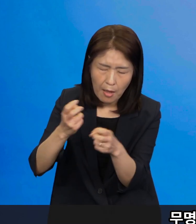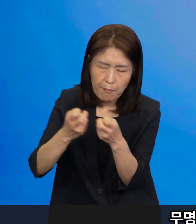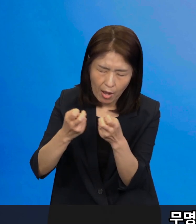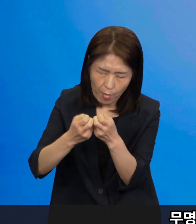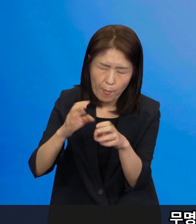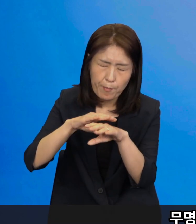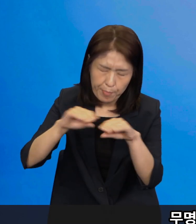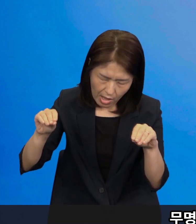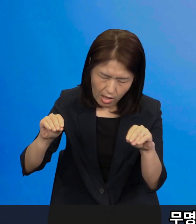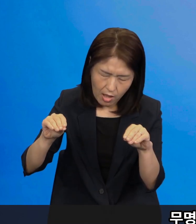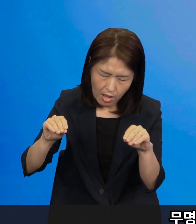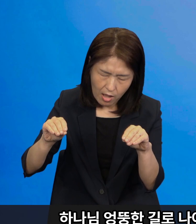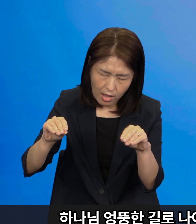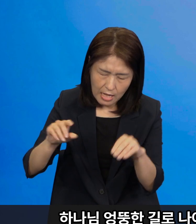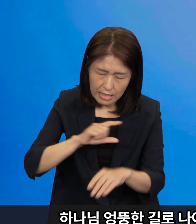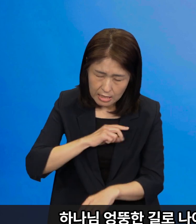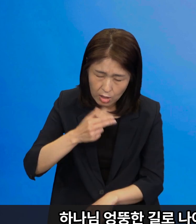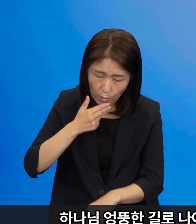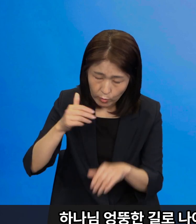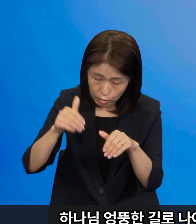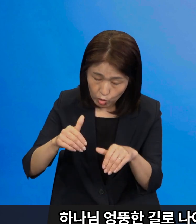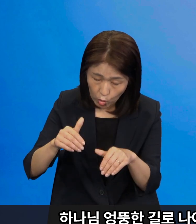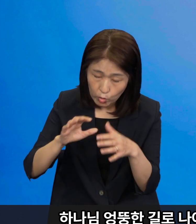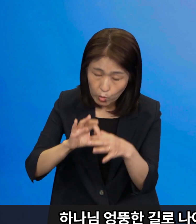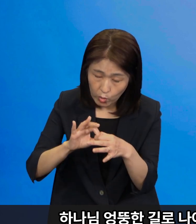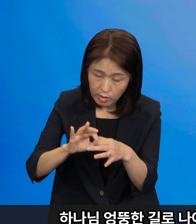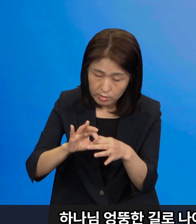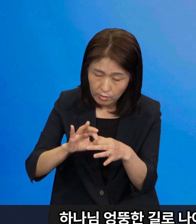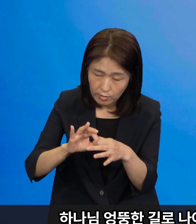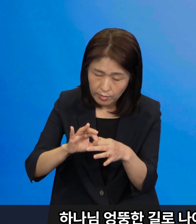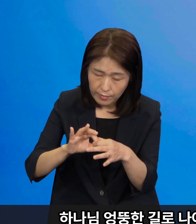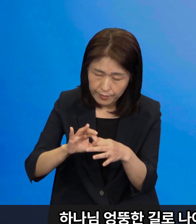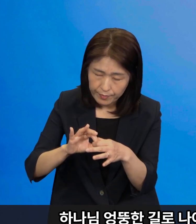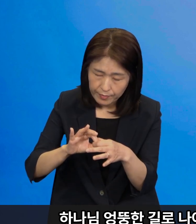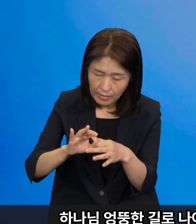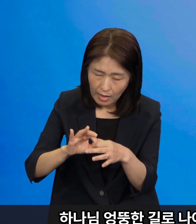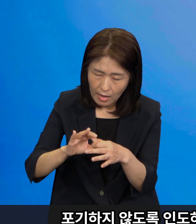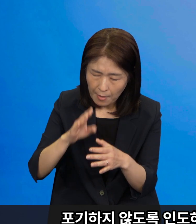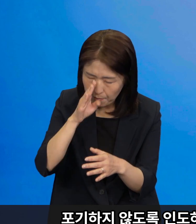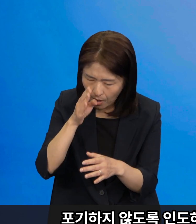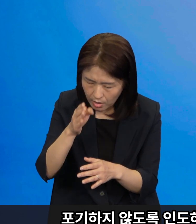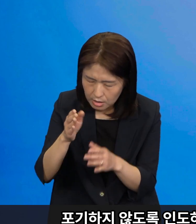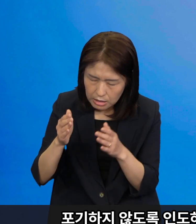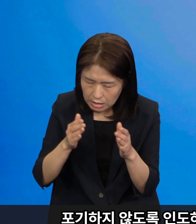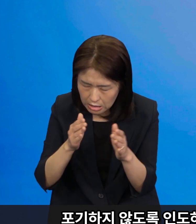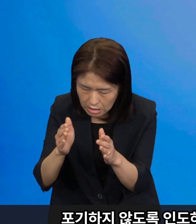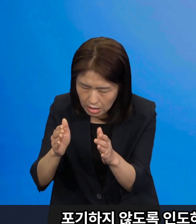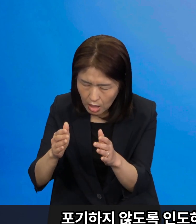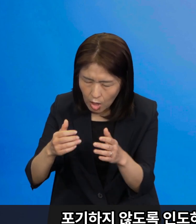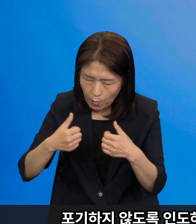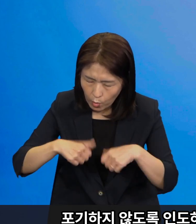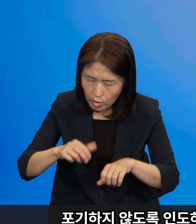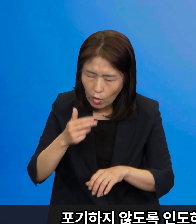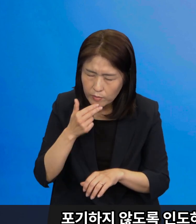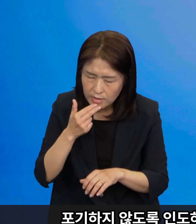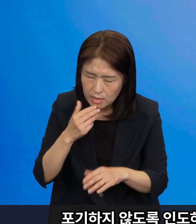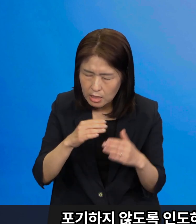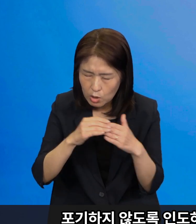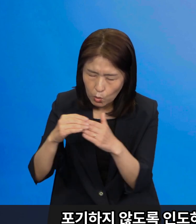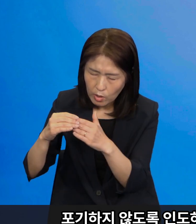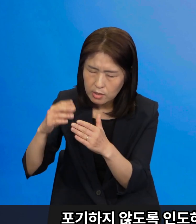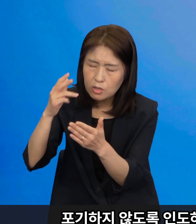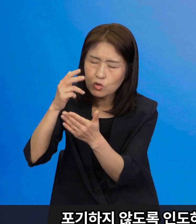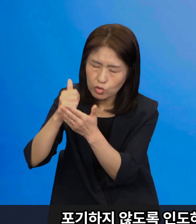믿습니다. 무명의 종을 통하여서 하나님 엉뚱한 길로 나아가지 않도록 우리를 붙잡아 주시고 포기하지 않도록 인도하신 하나님의